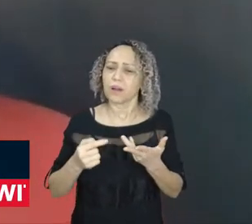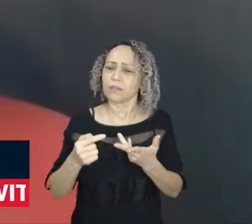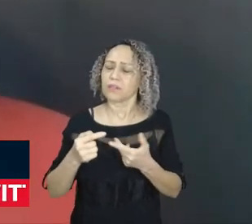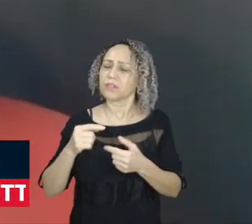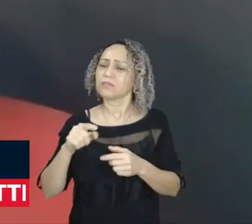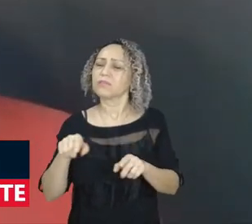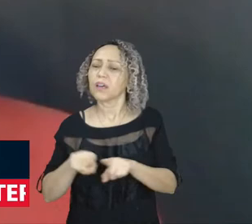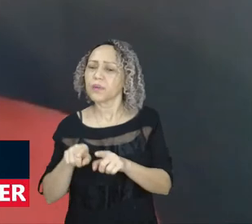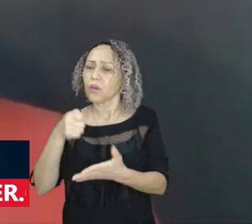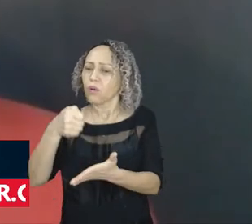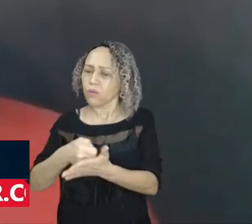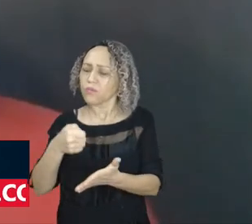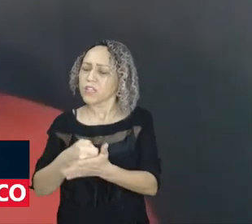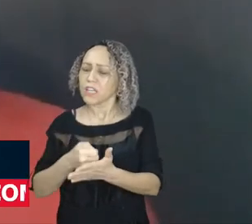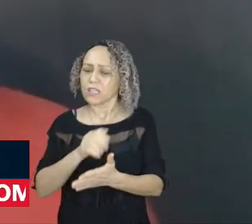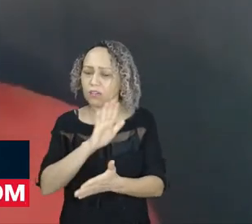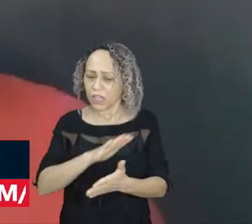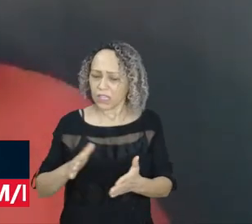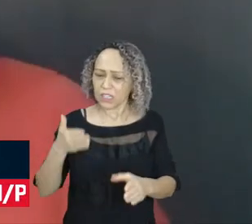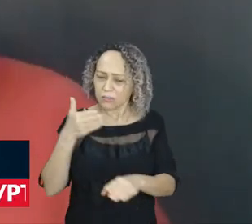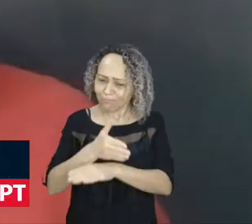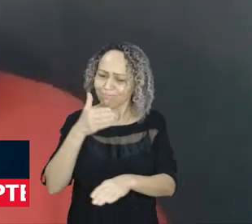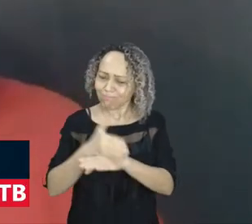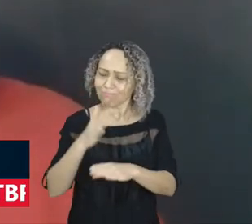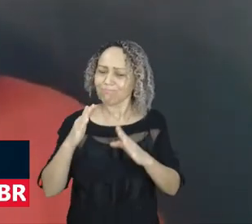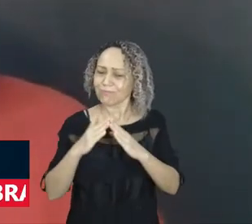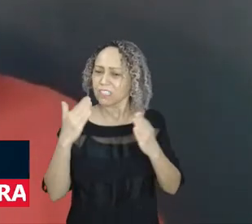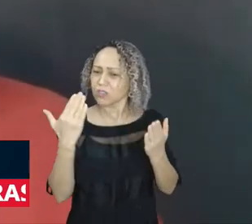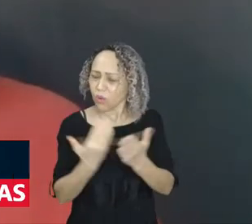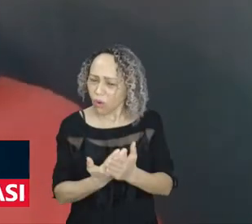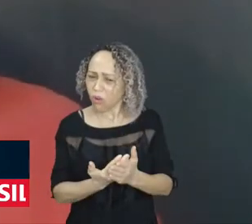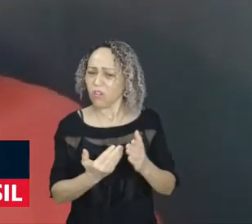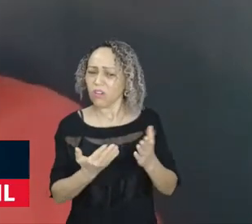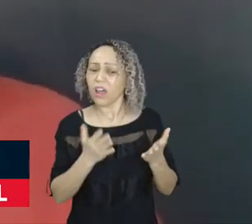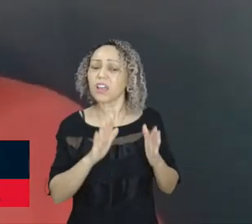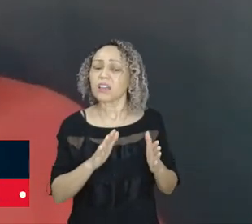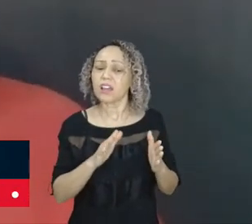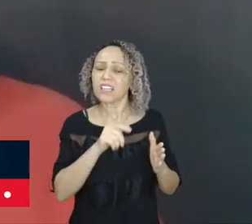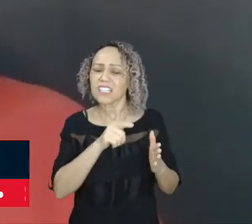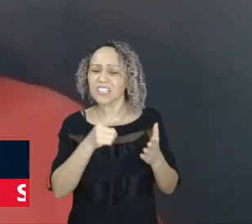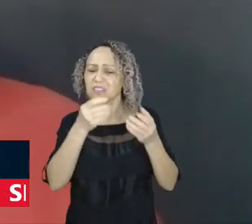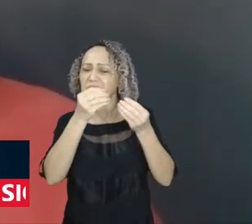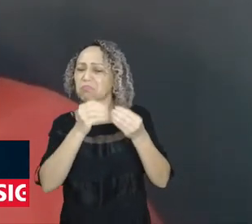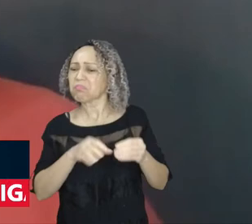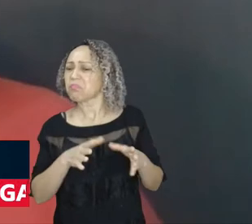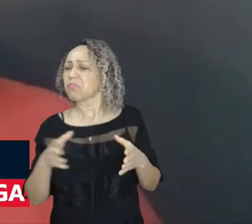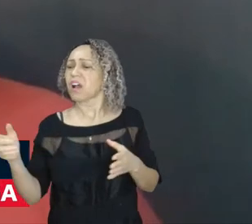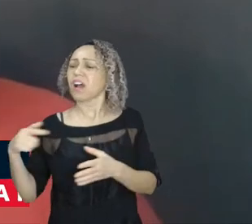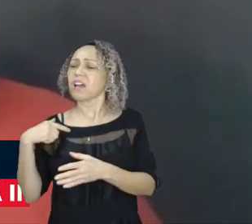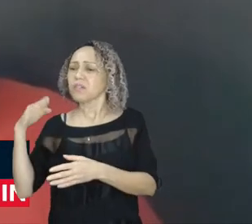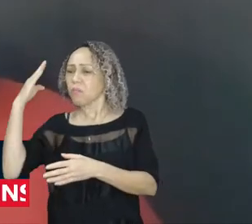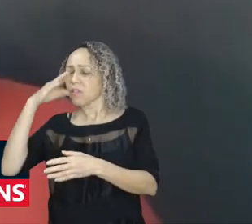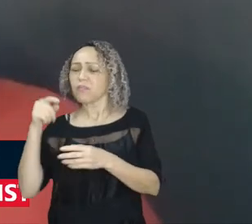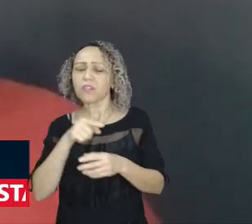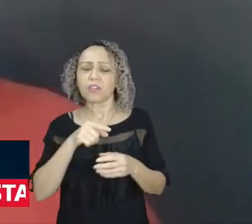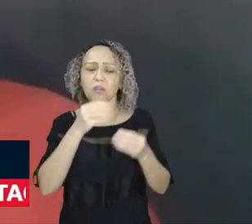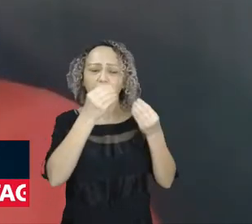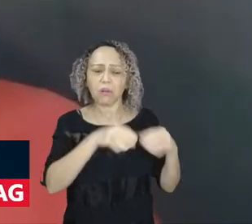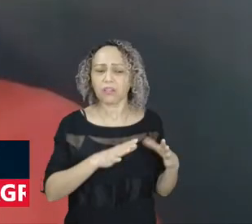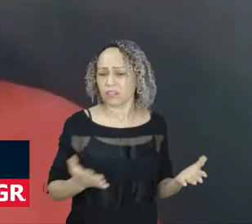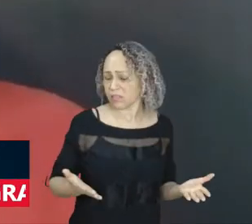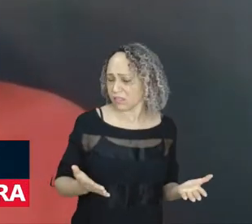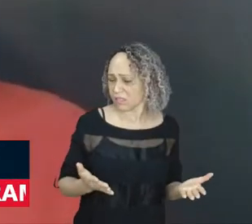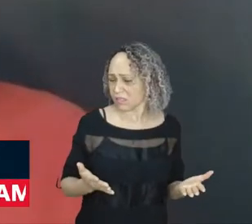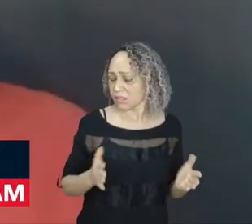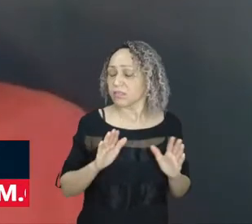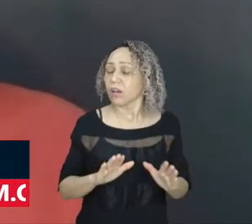obrigação da criança frequentar a escola, e tudo isso hoje ficou perdido. Tanto que, quando pagaram o auxílio emergencial, nem se deram